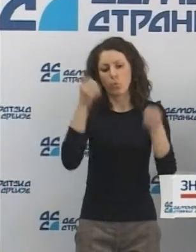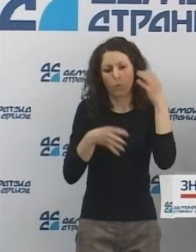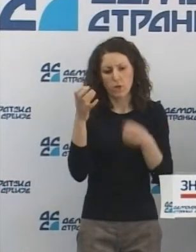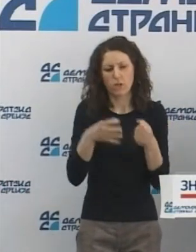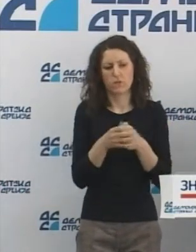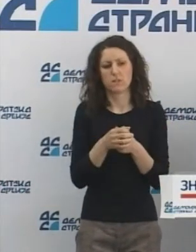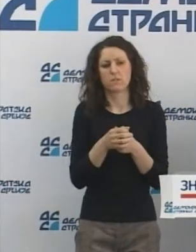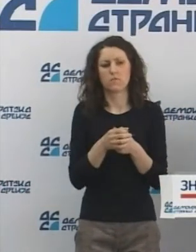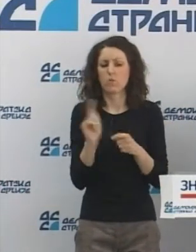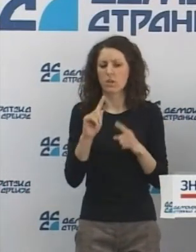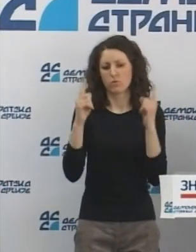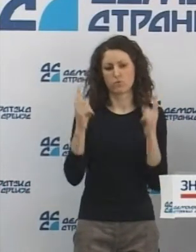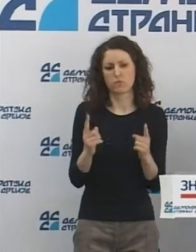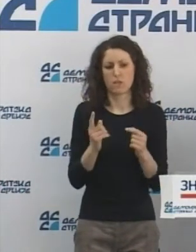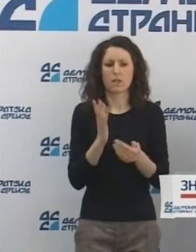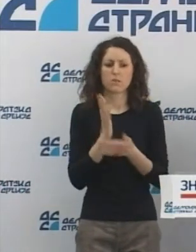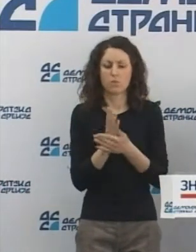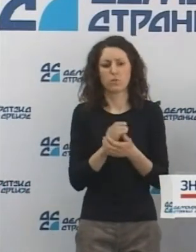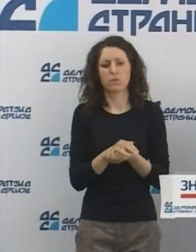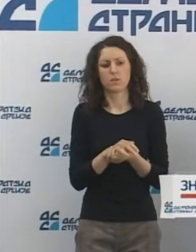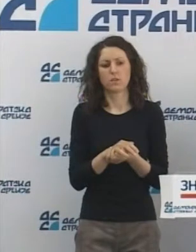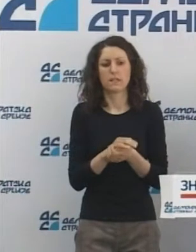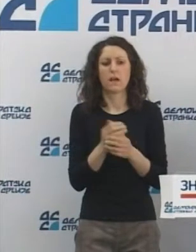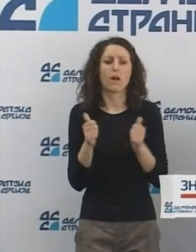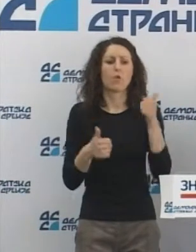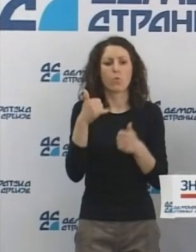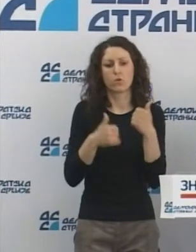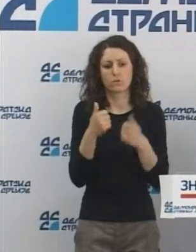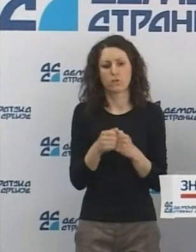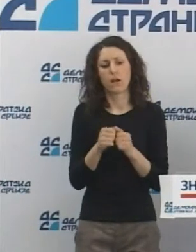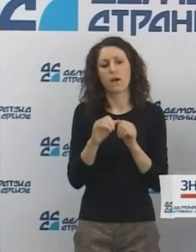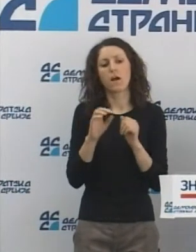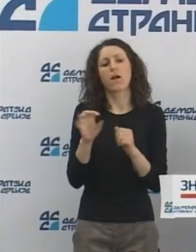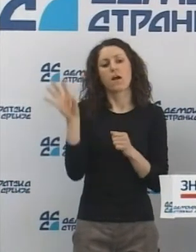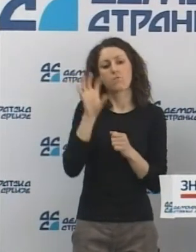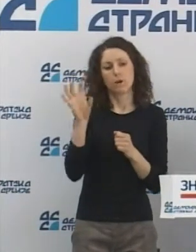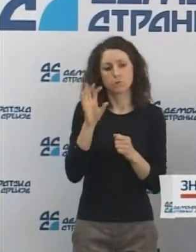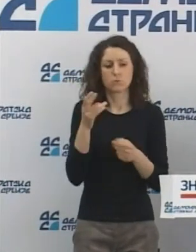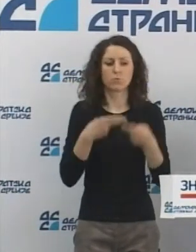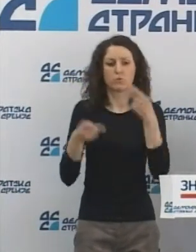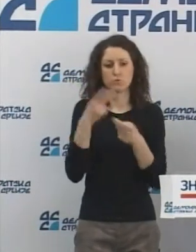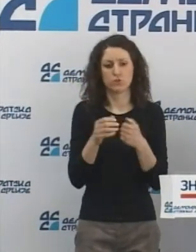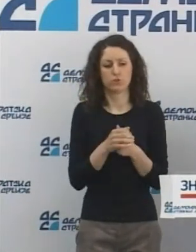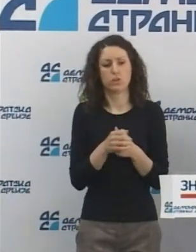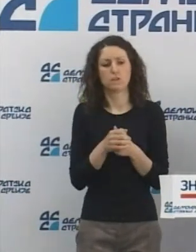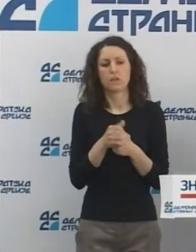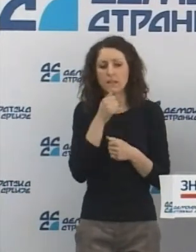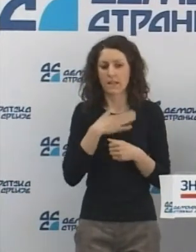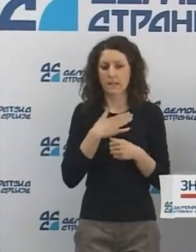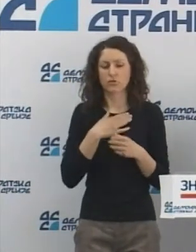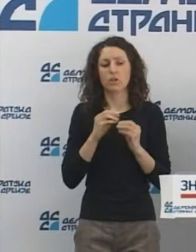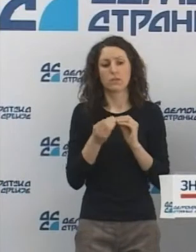bombardovanja, nije u stanju da bude konkurentna evropskim proizvođačima i da će naše